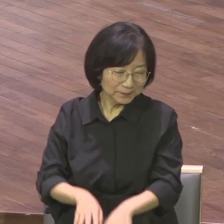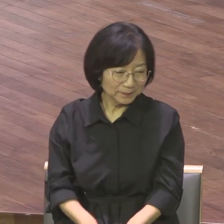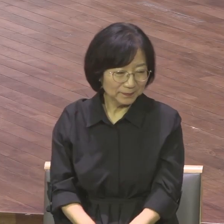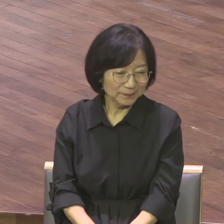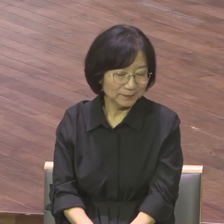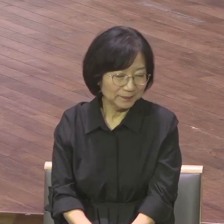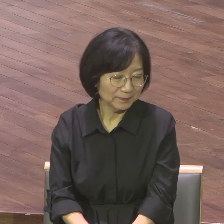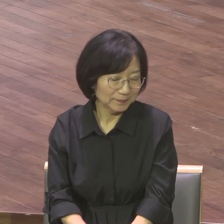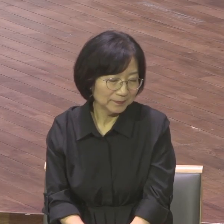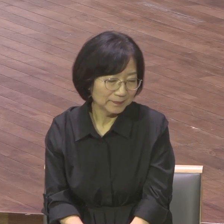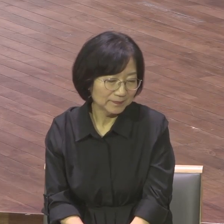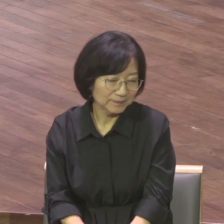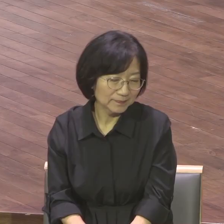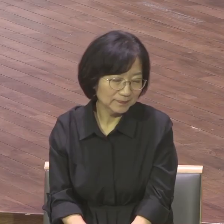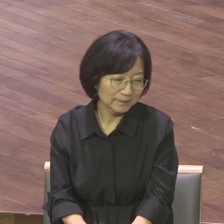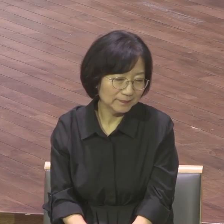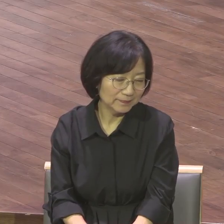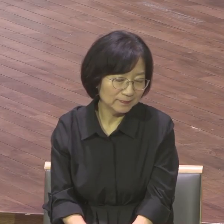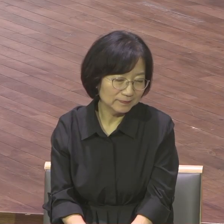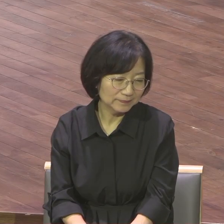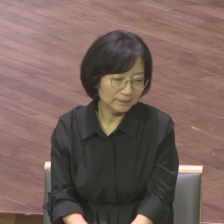오직이 들어갔어. 오직.